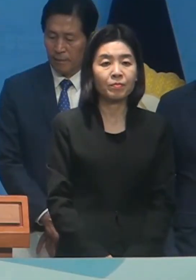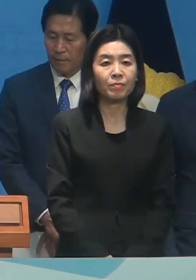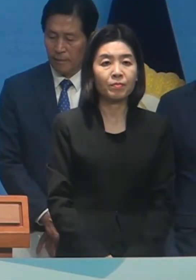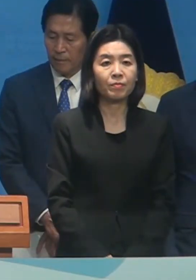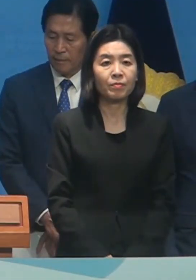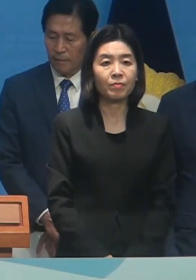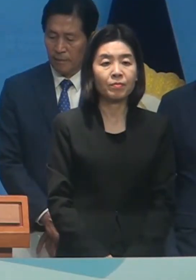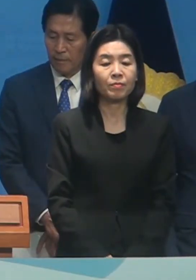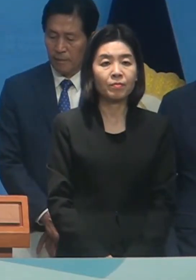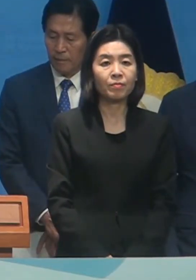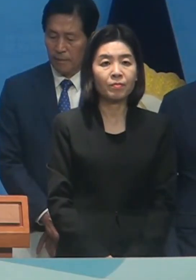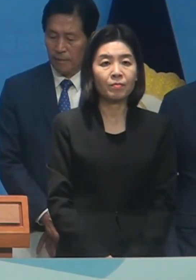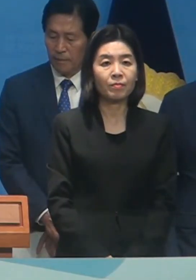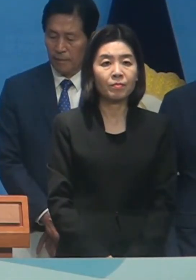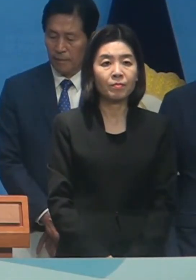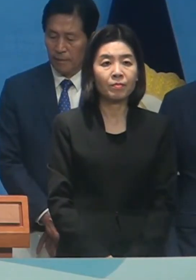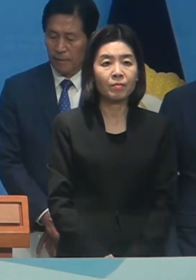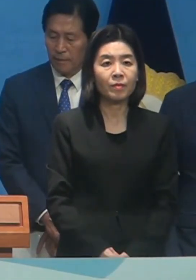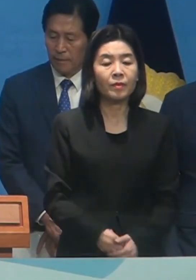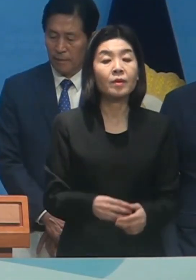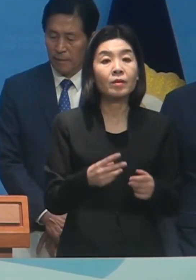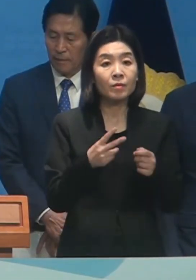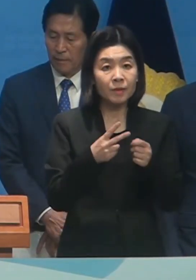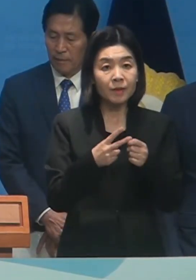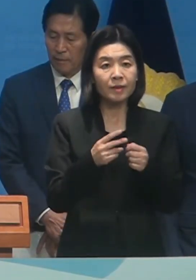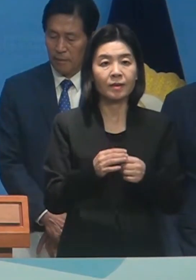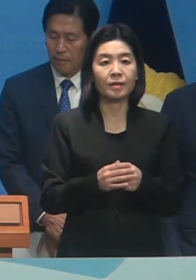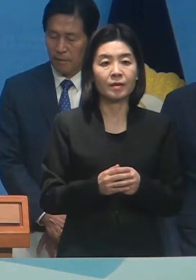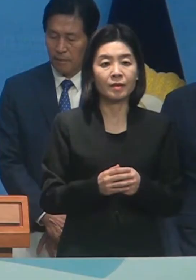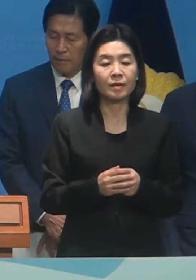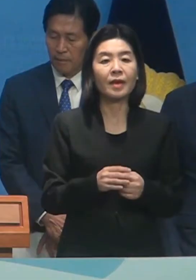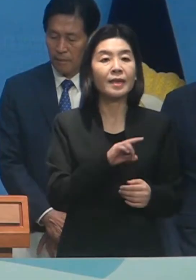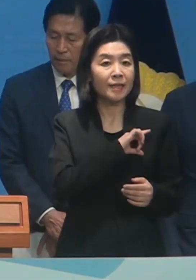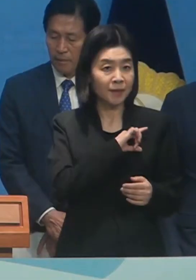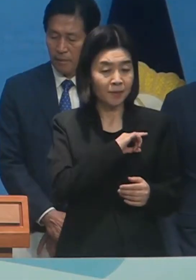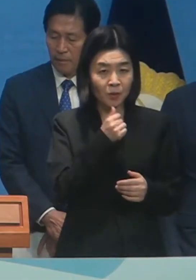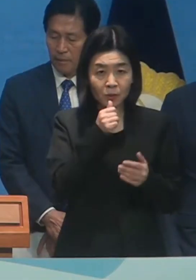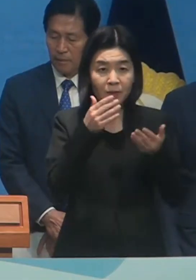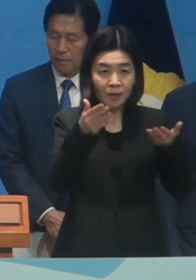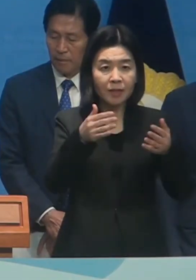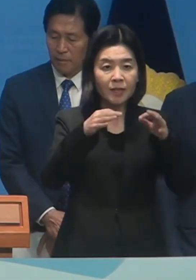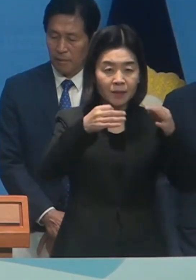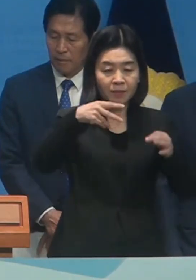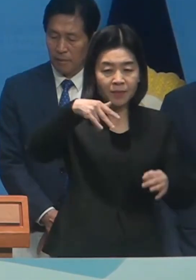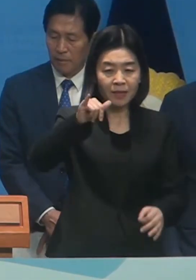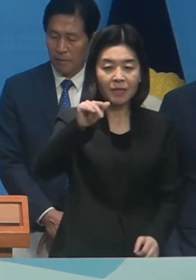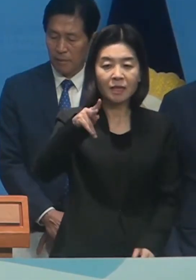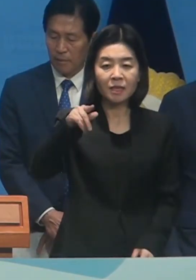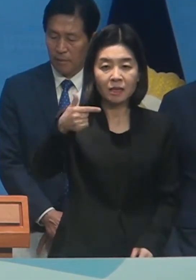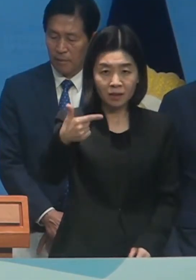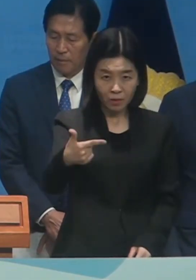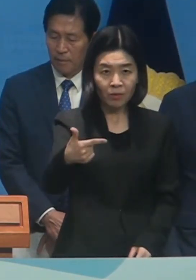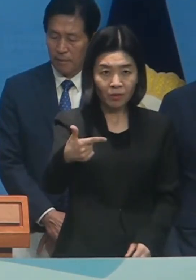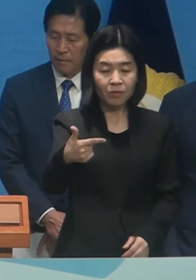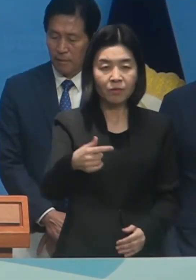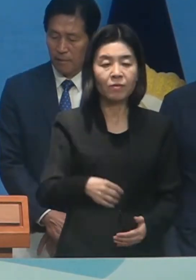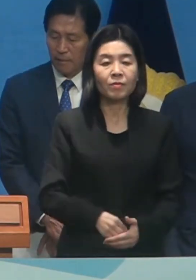예, 그리고 이어서 제 성함으로만 소개를 해드리도록 하겠습니다. 김지현 선생님